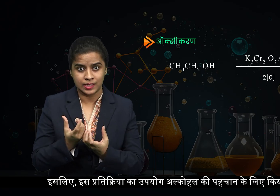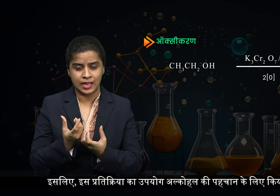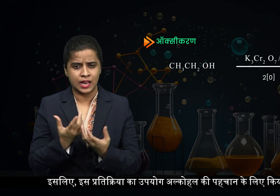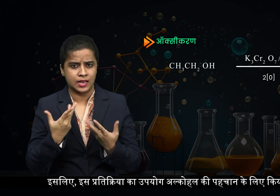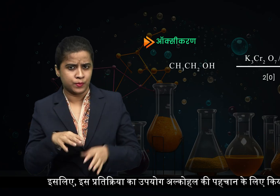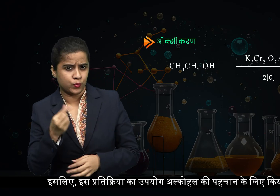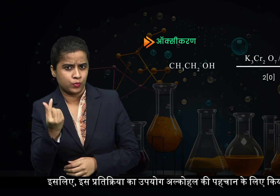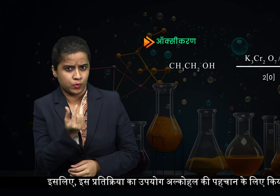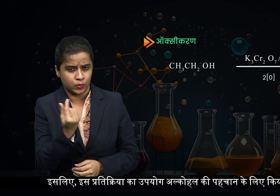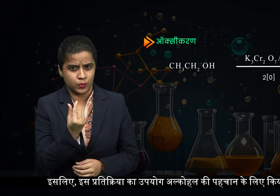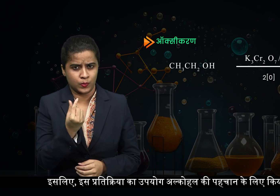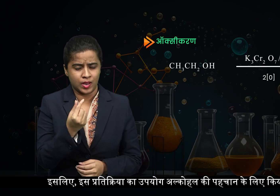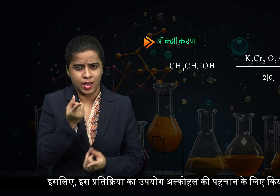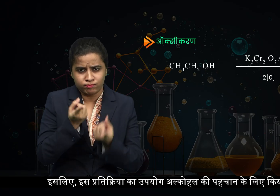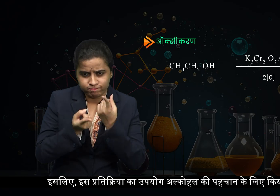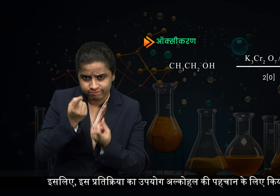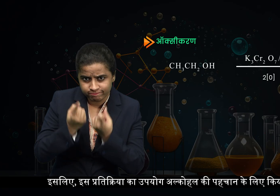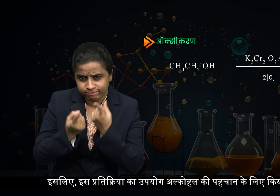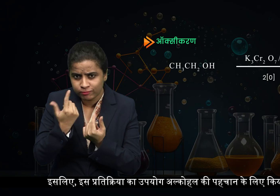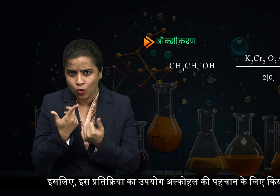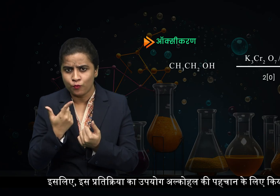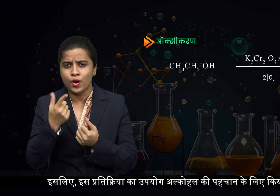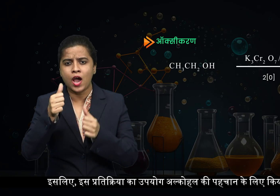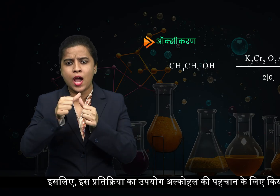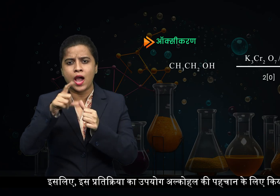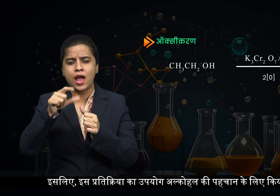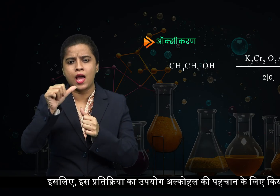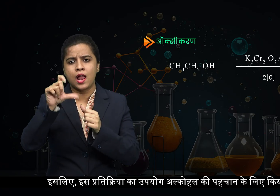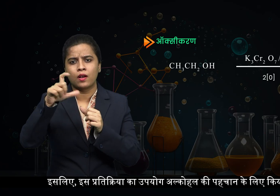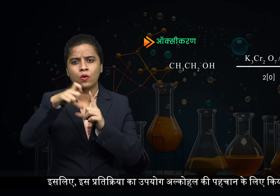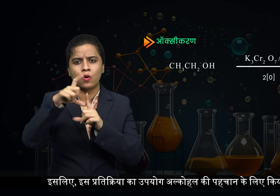उपयोग अल्कोहल की पहचान के लिए किया जा सकता है।